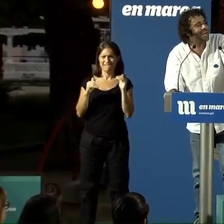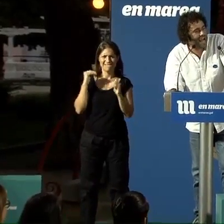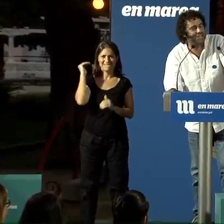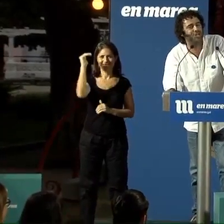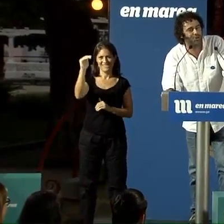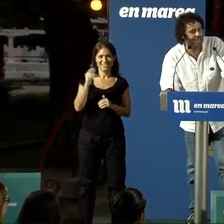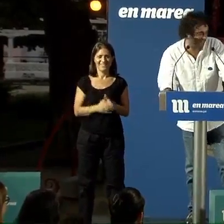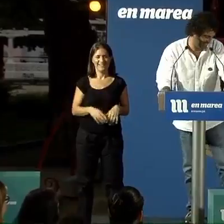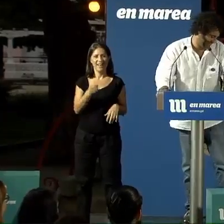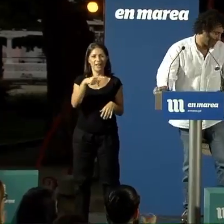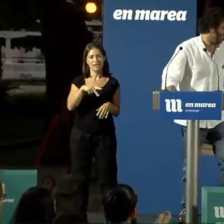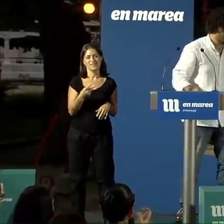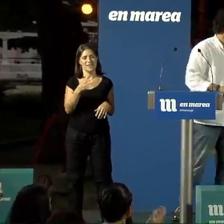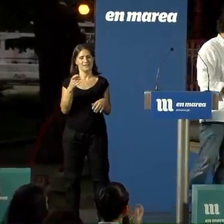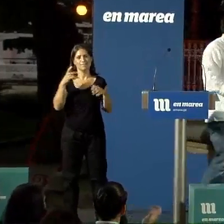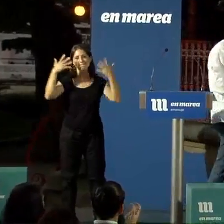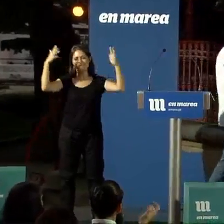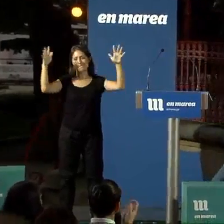máis, Ángeles Cuña.